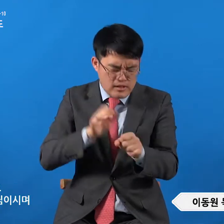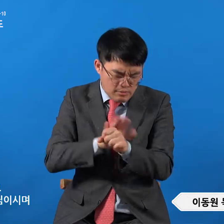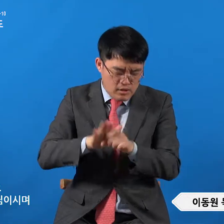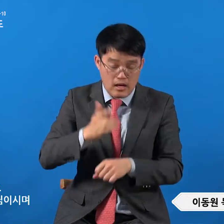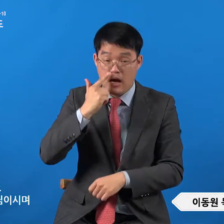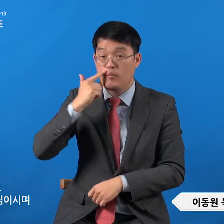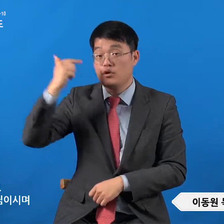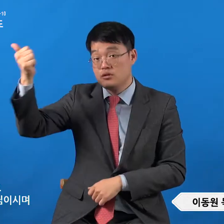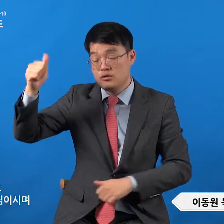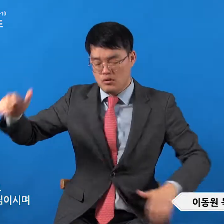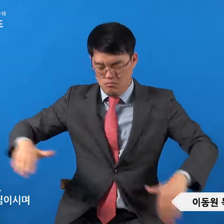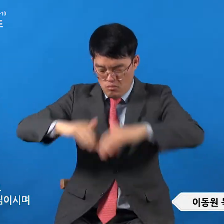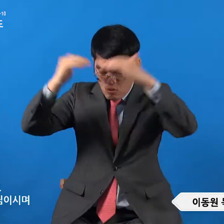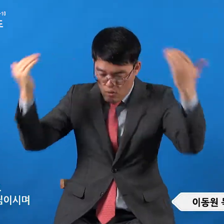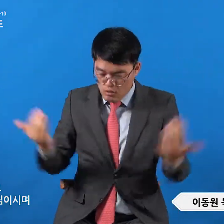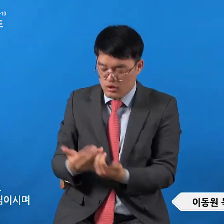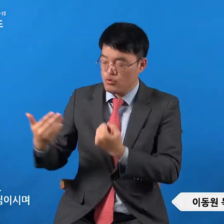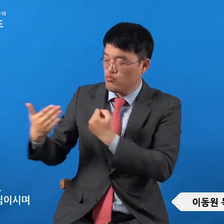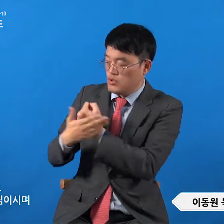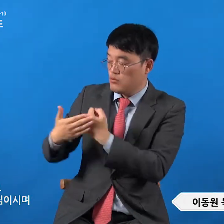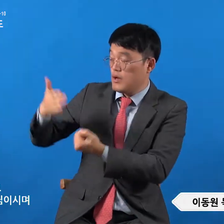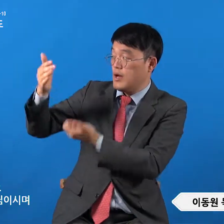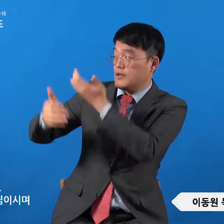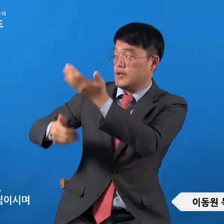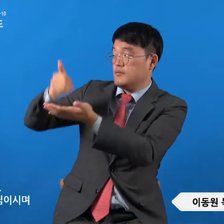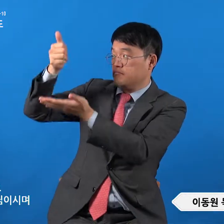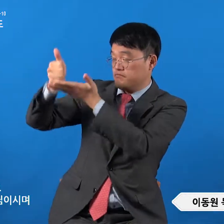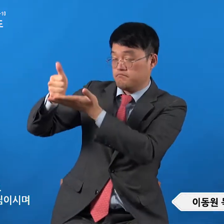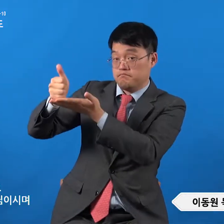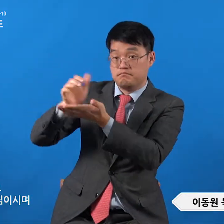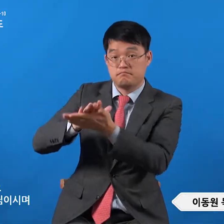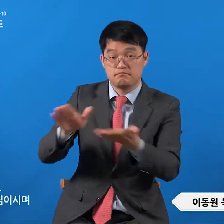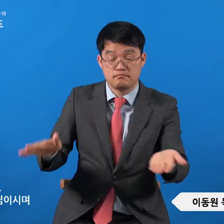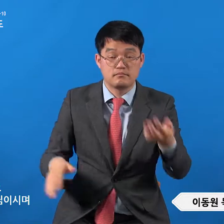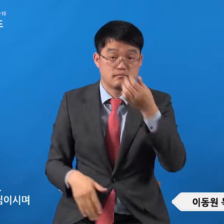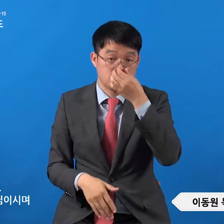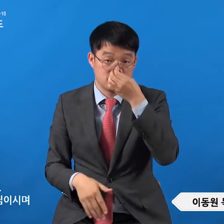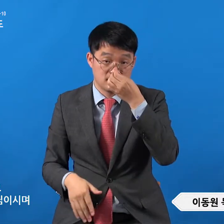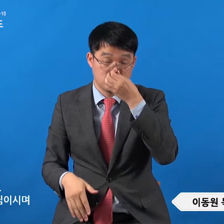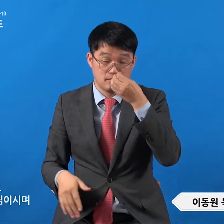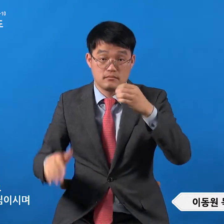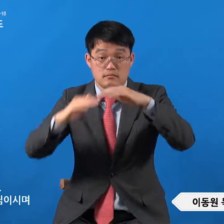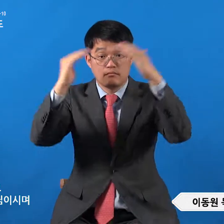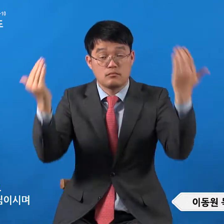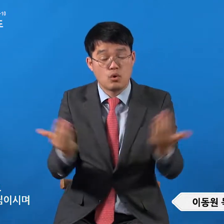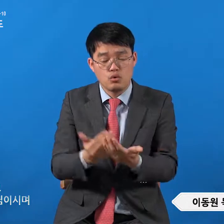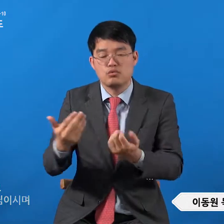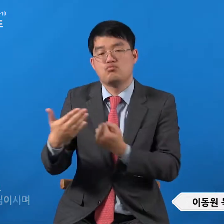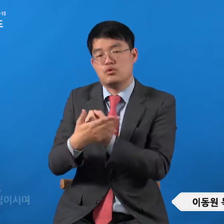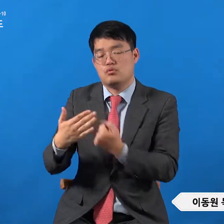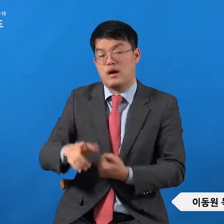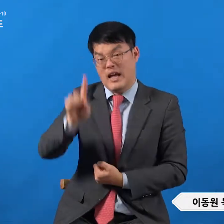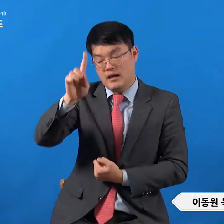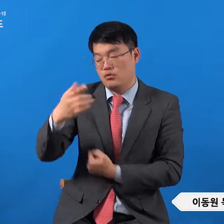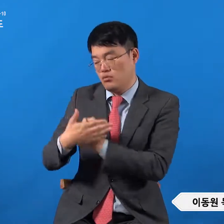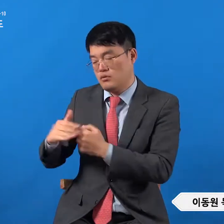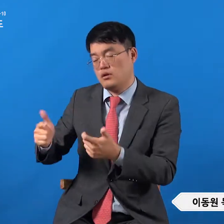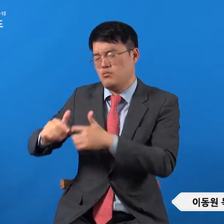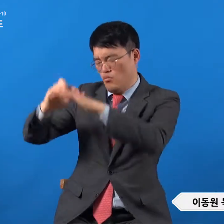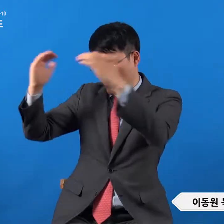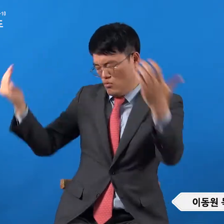자비의 아버지시요 모든 위로의 하나님이시라. 여기 모든 위로, 한 가지 위로가 아니에요. 모든